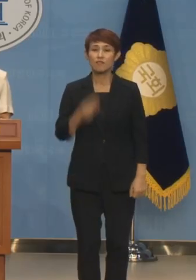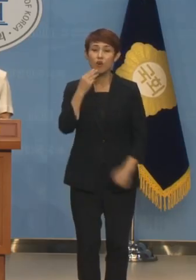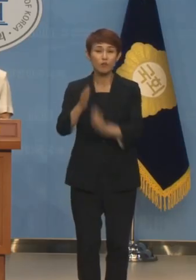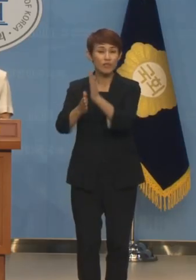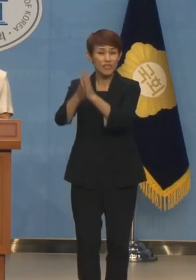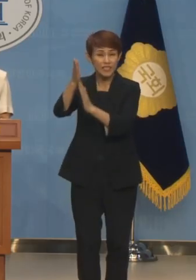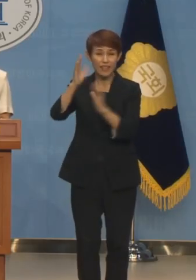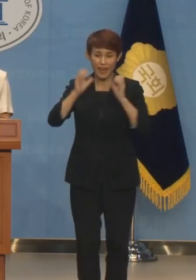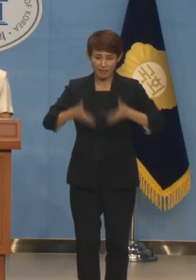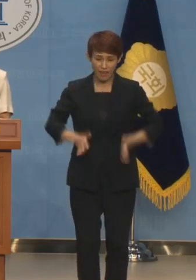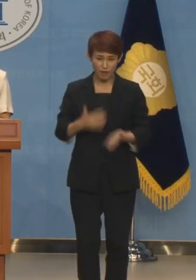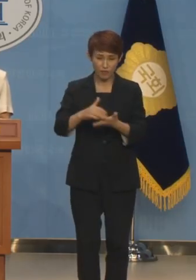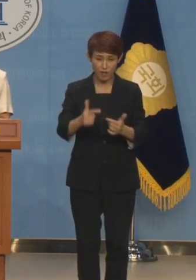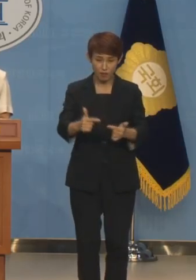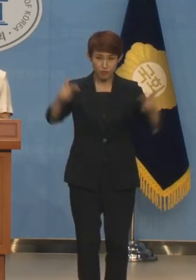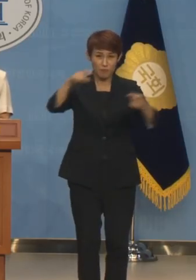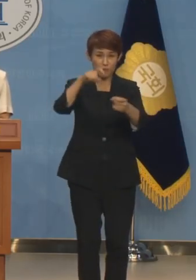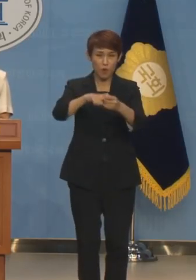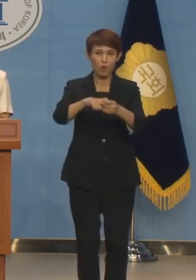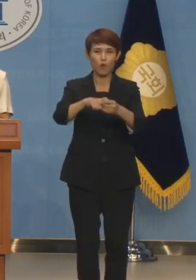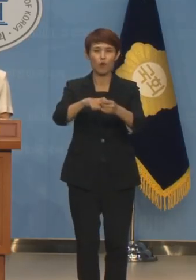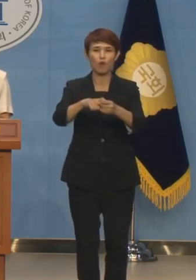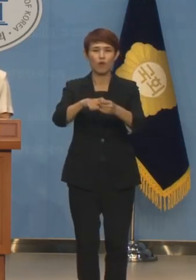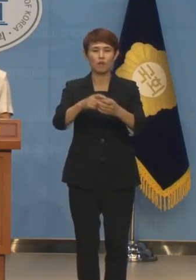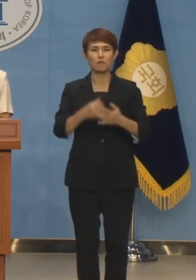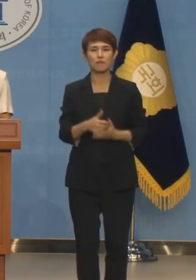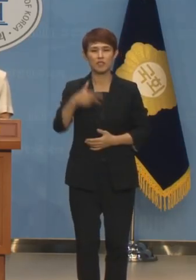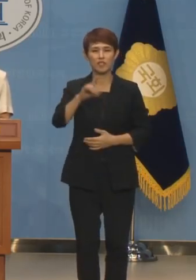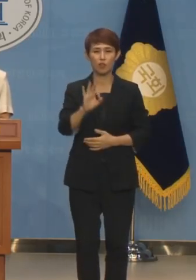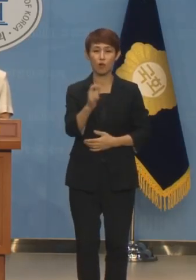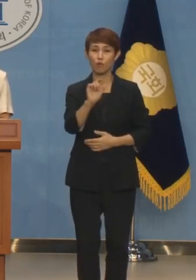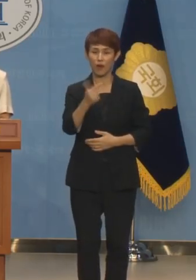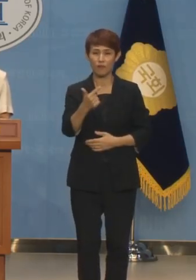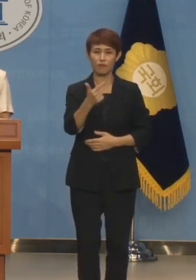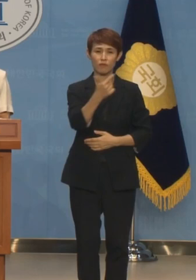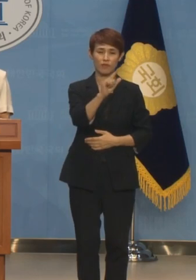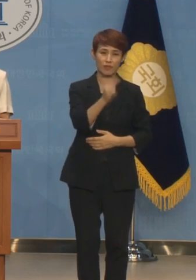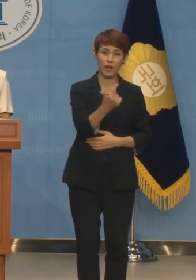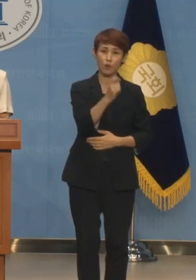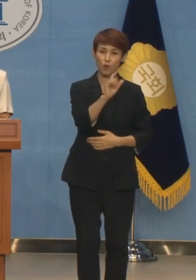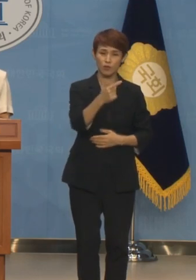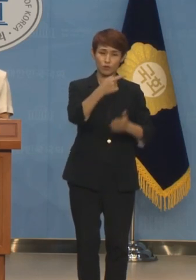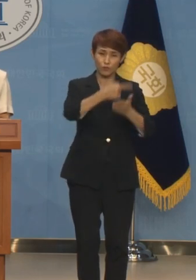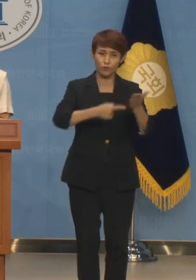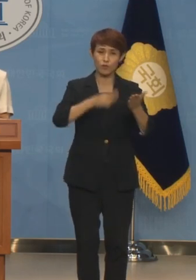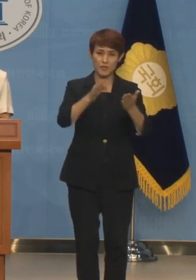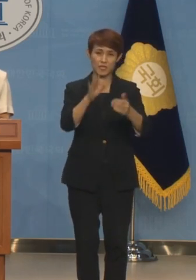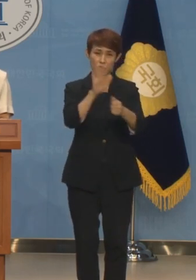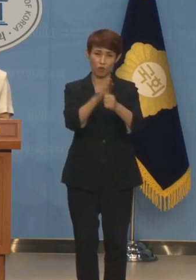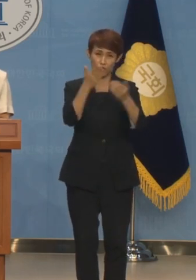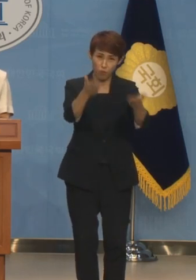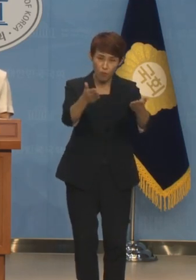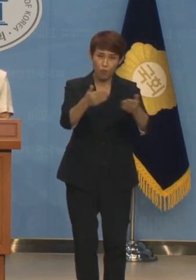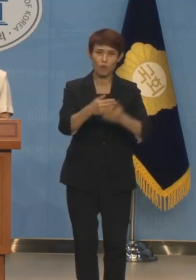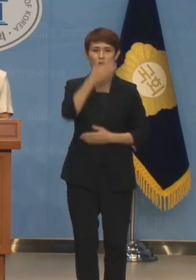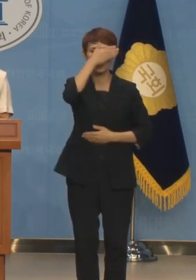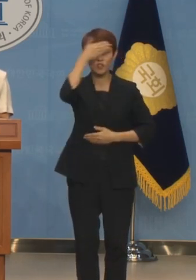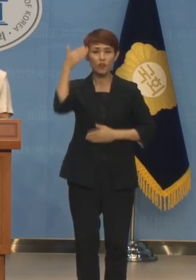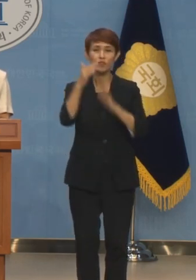서울시는 저출생 대책으로 정관, 난관, 보건시설비 지원을 내놓는가 하면 결혼 정년기의 청년을